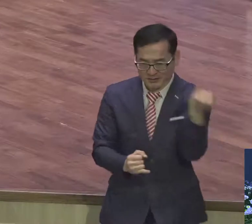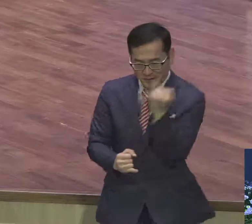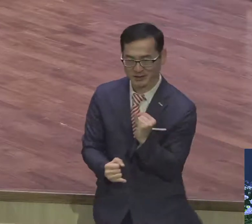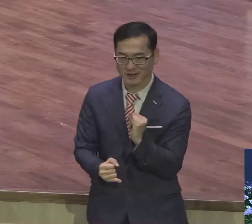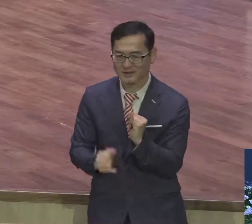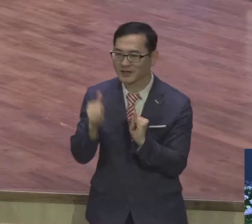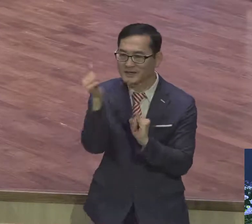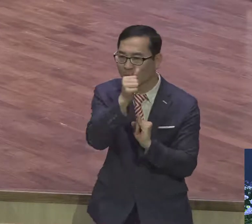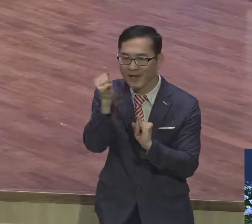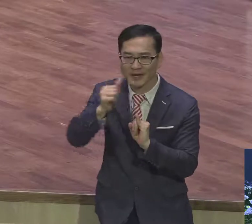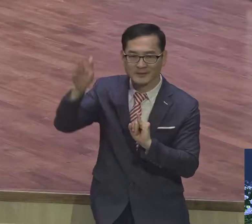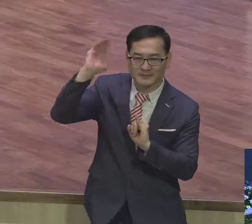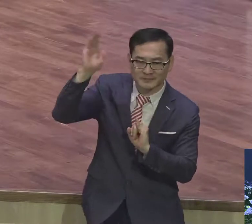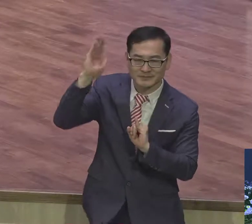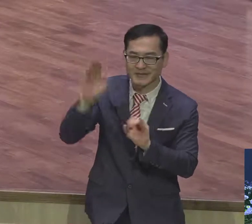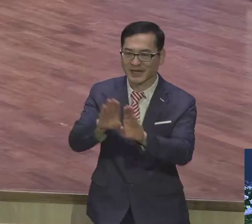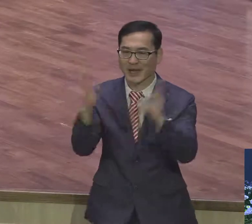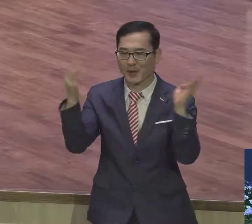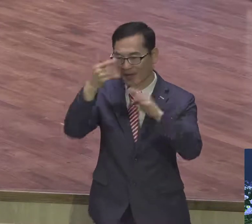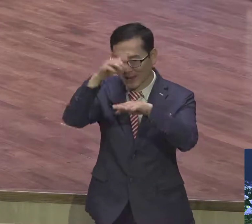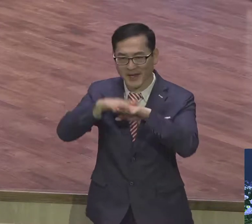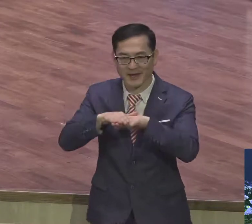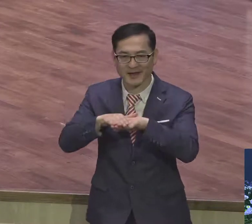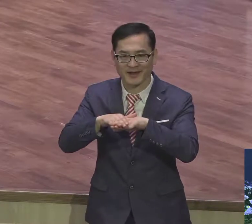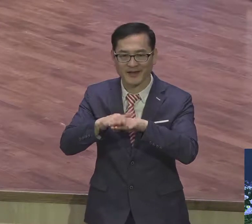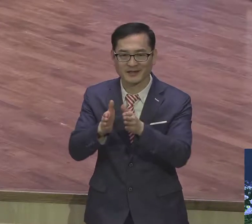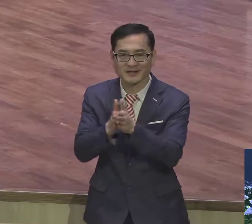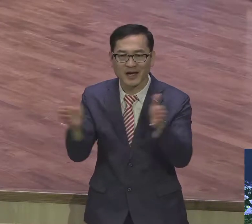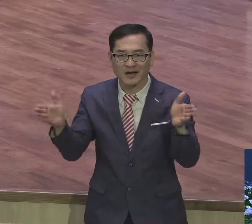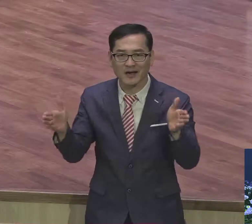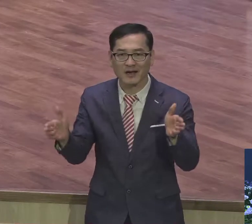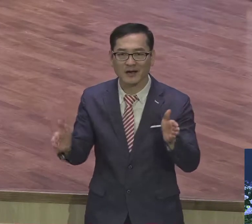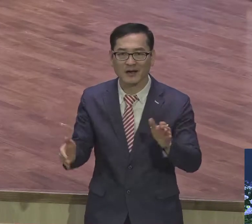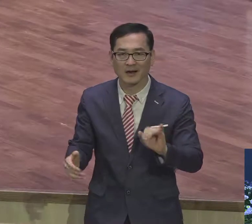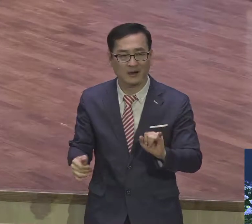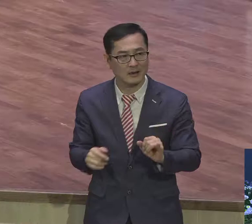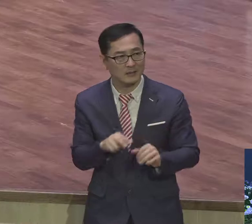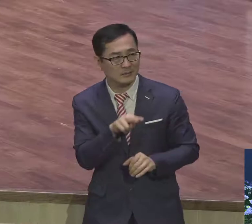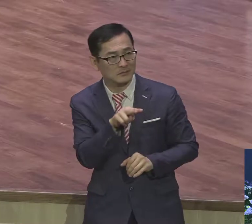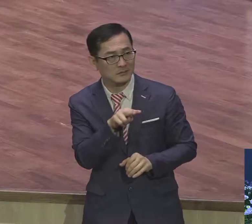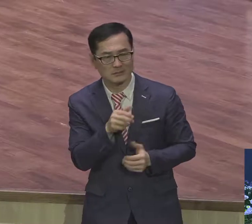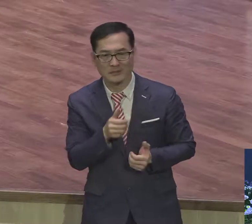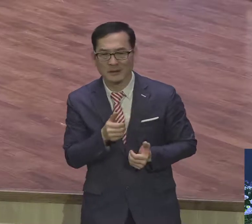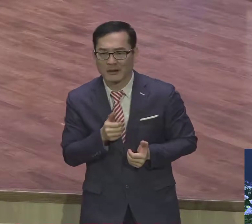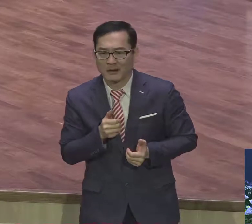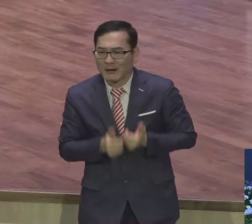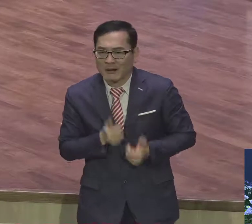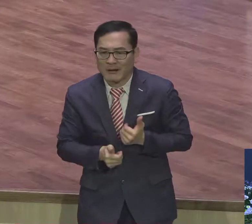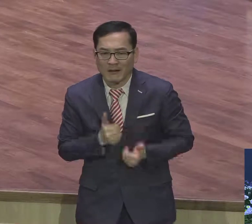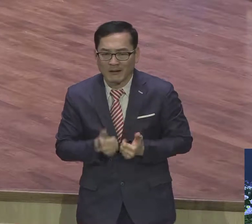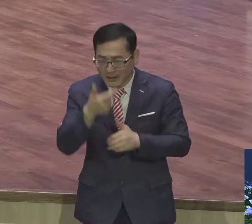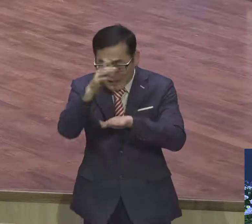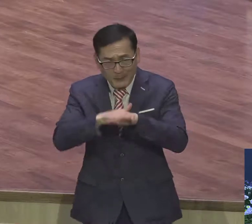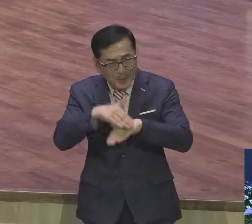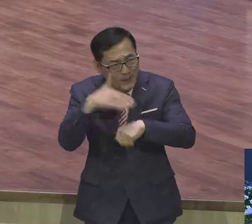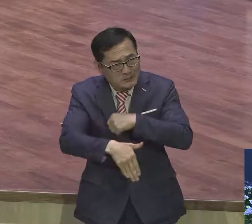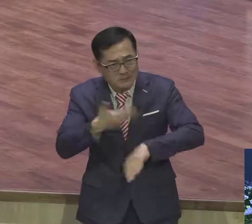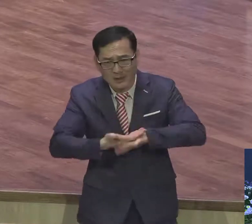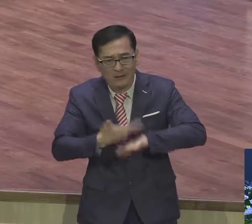보면 여자가 개회 예배를 하면서 성경 탁 하고 영 찜찜한 거요 이게 뭐야 이거